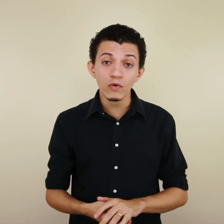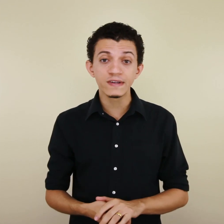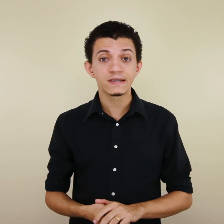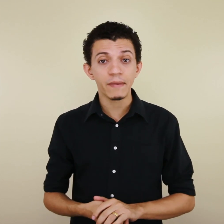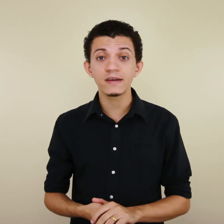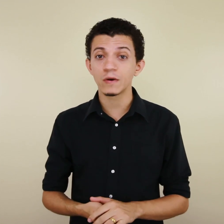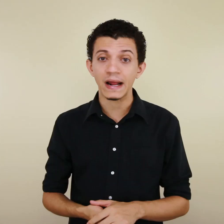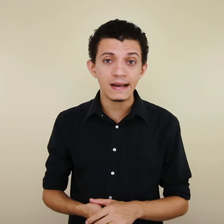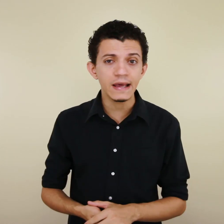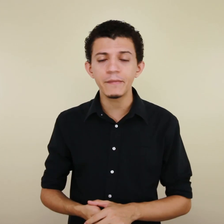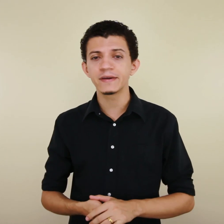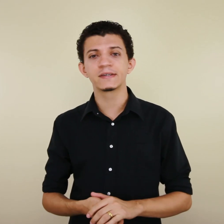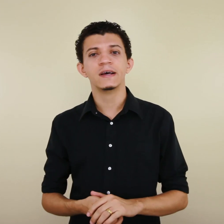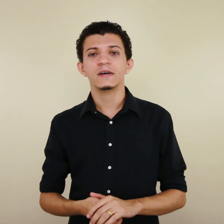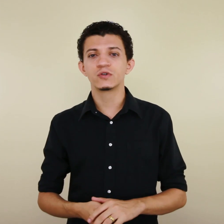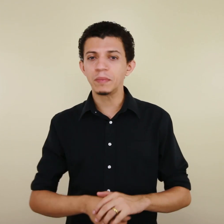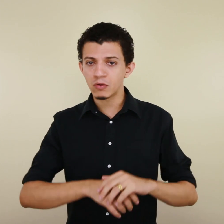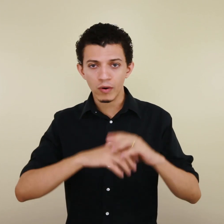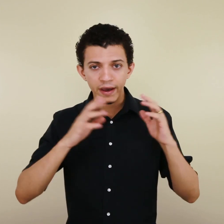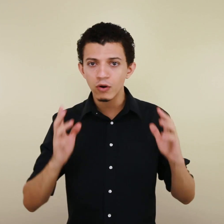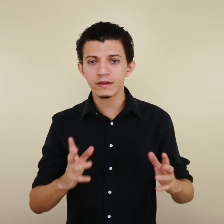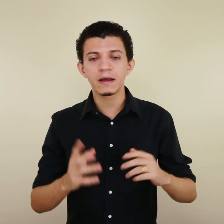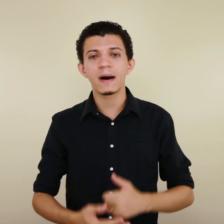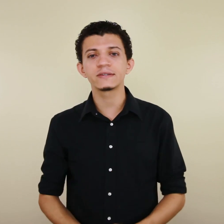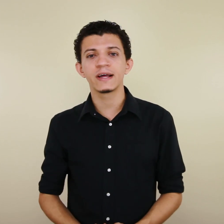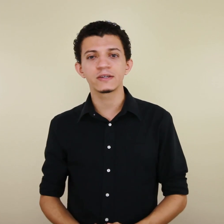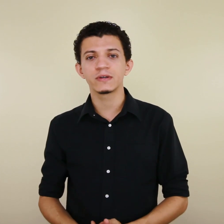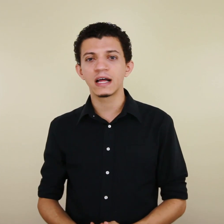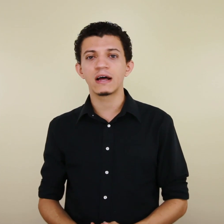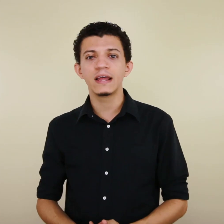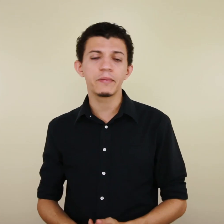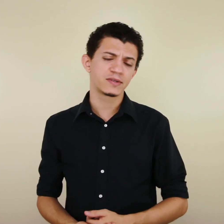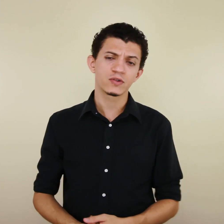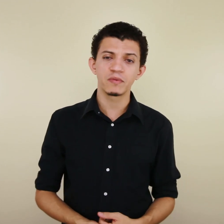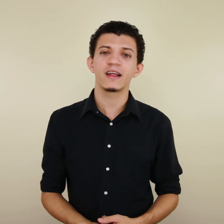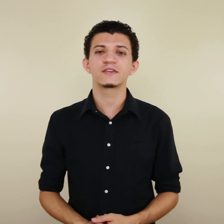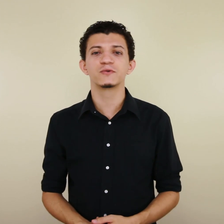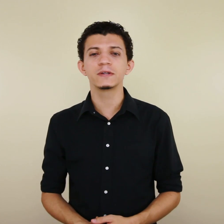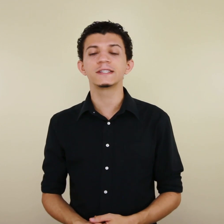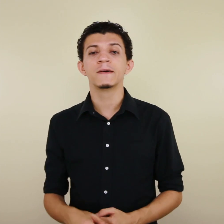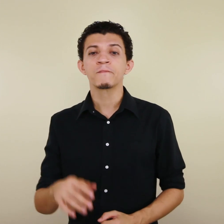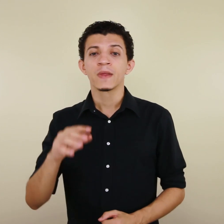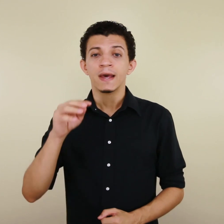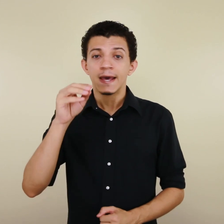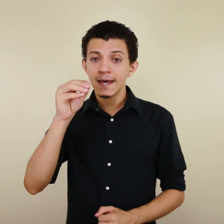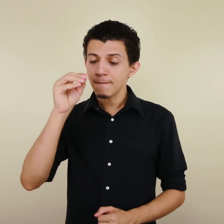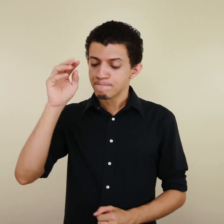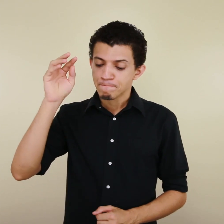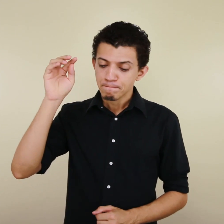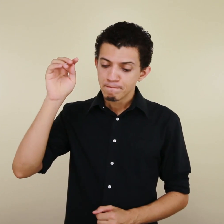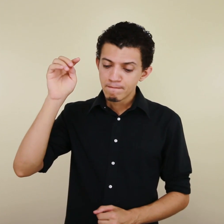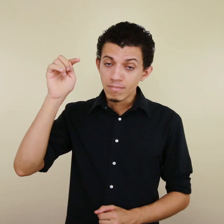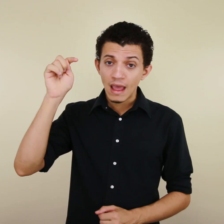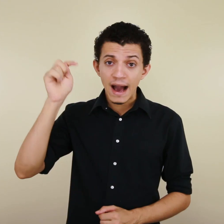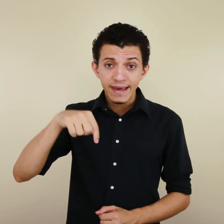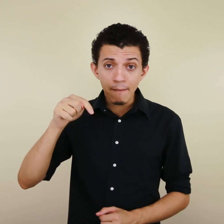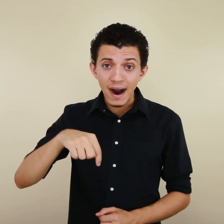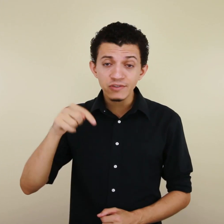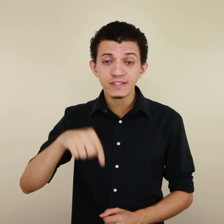dúvidas também sobre a Libras, sobre qualquer outra temática relacionada a Libras, as comunidades surdas. E aqui abaixo você